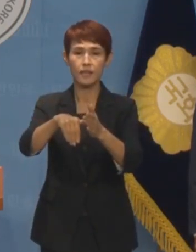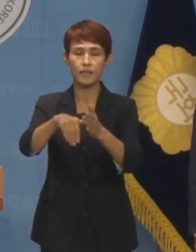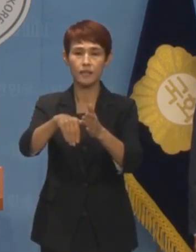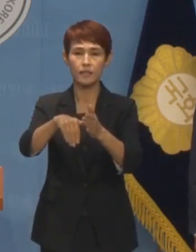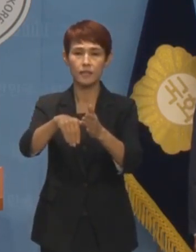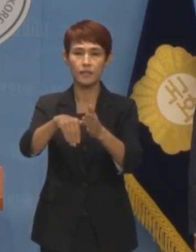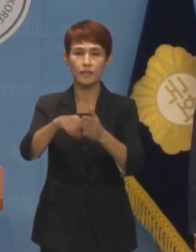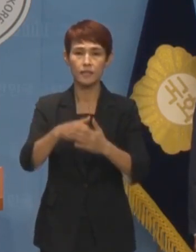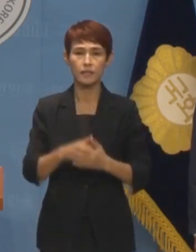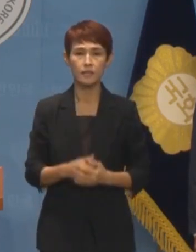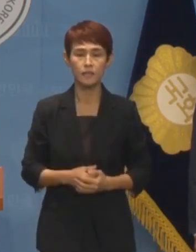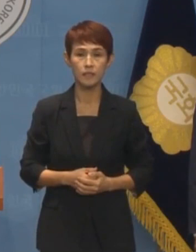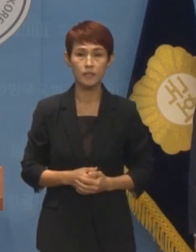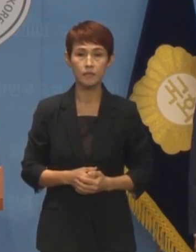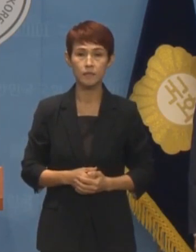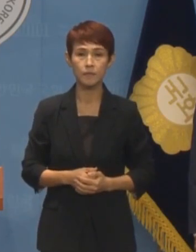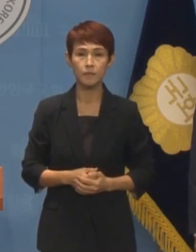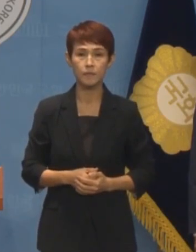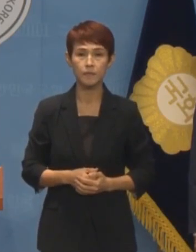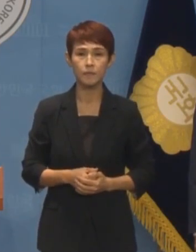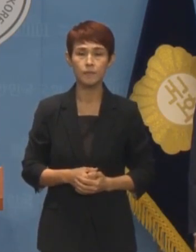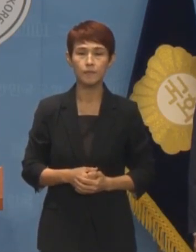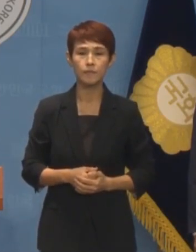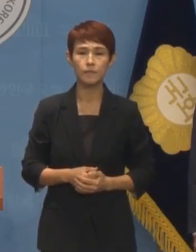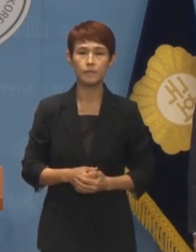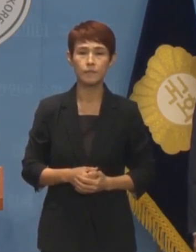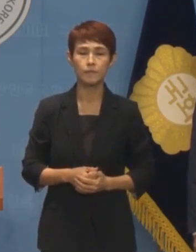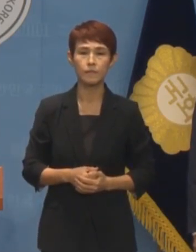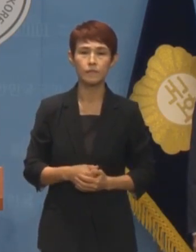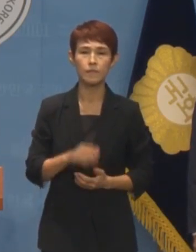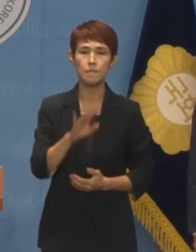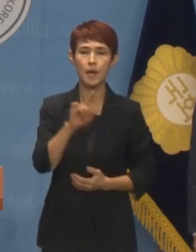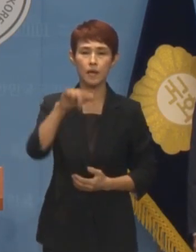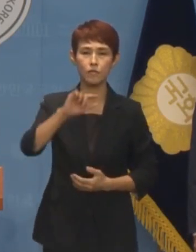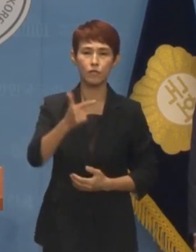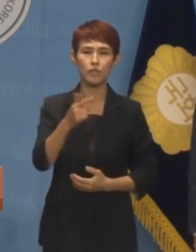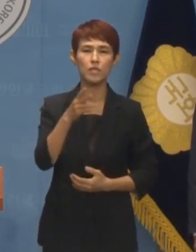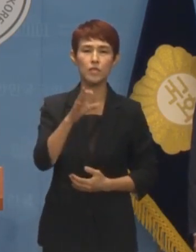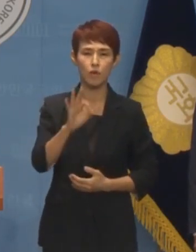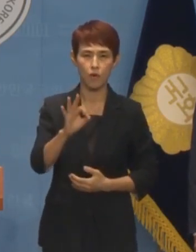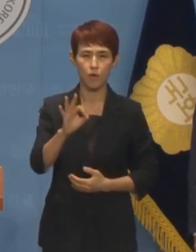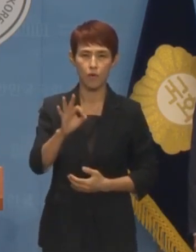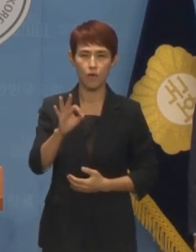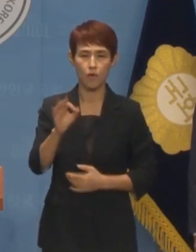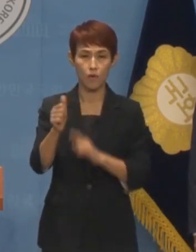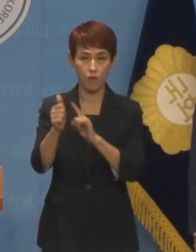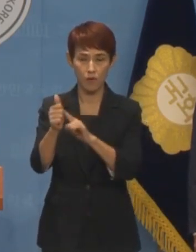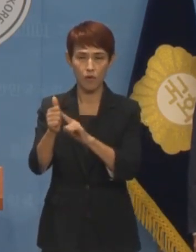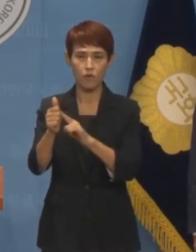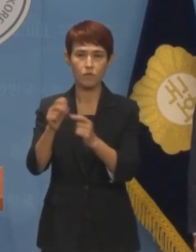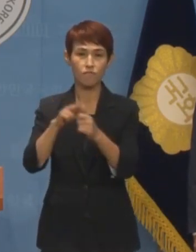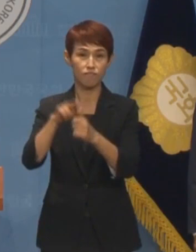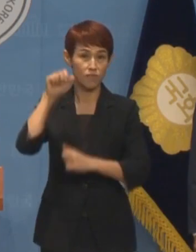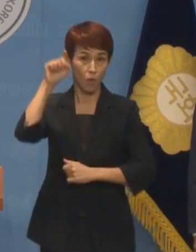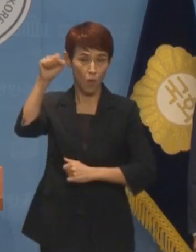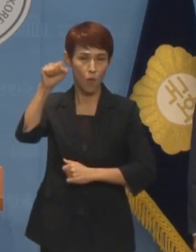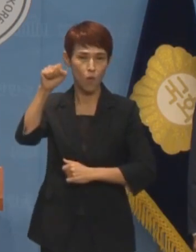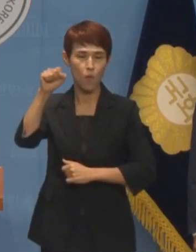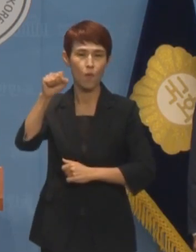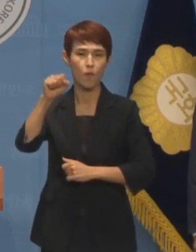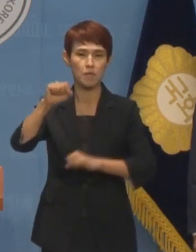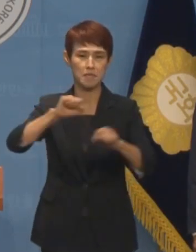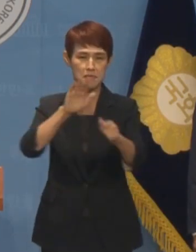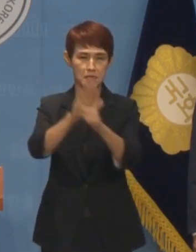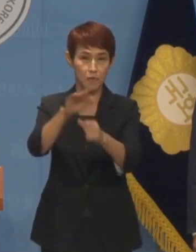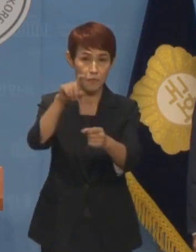옹진군 선거구에 출마한 국민의힘 배준영 후보의 선거운동에 이용할 목적으로